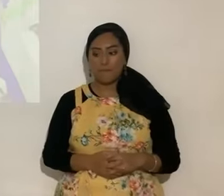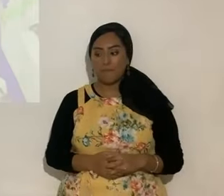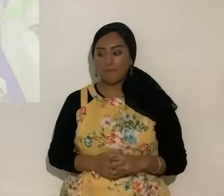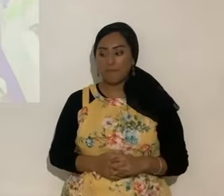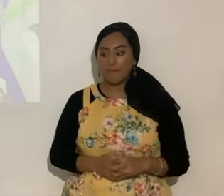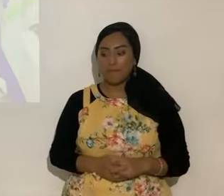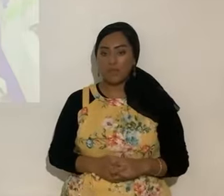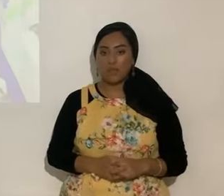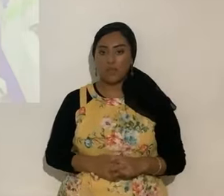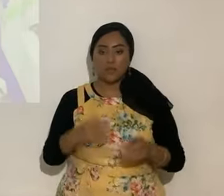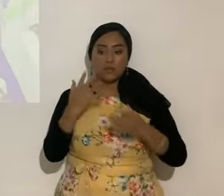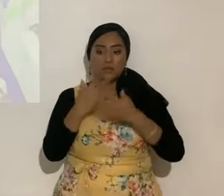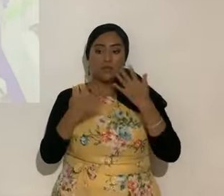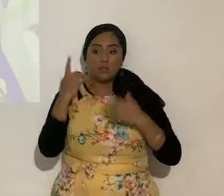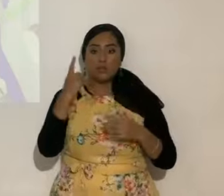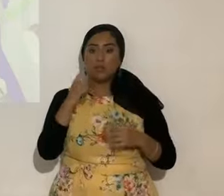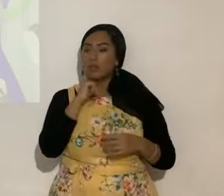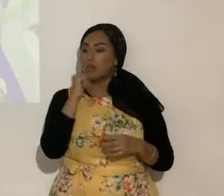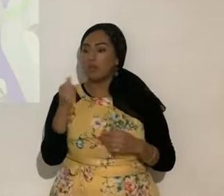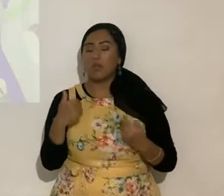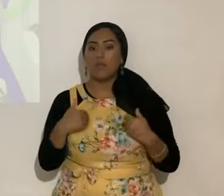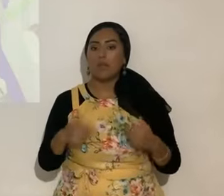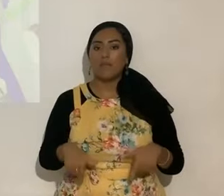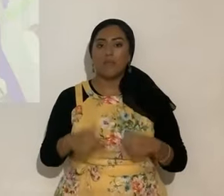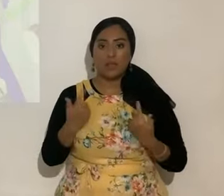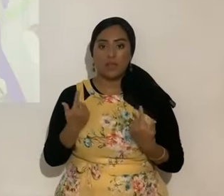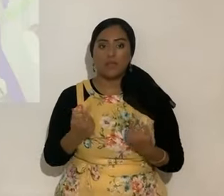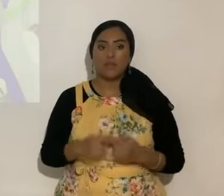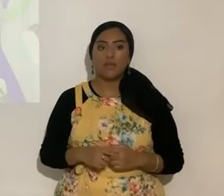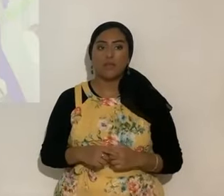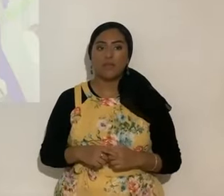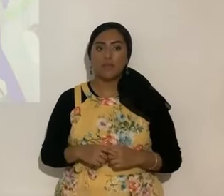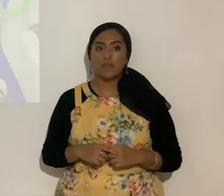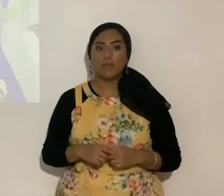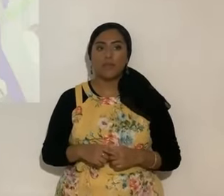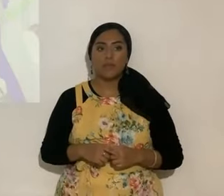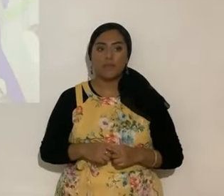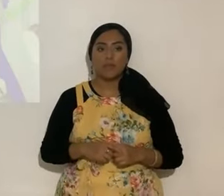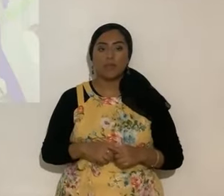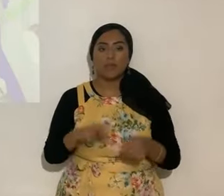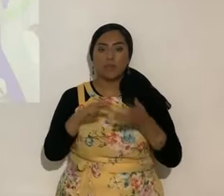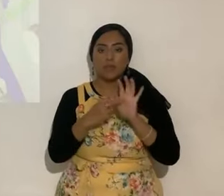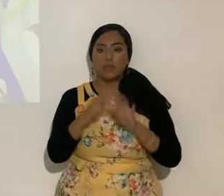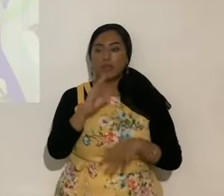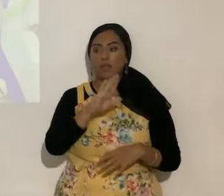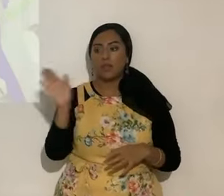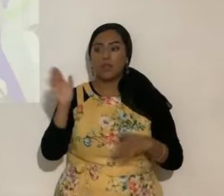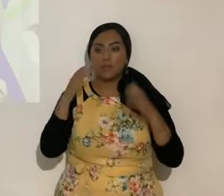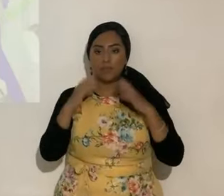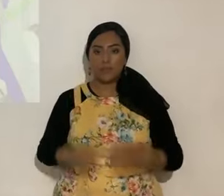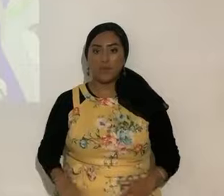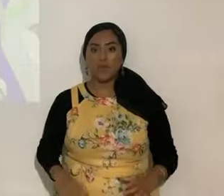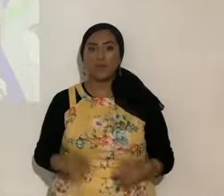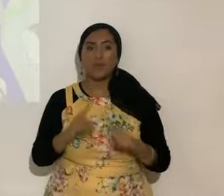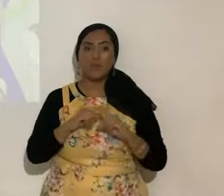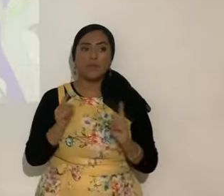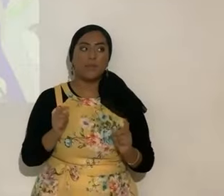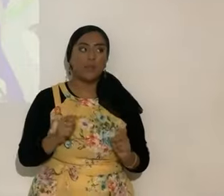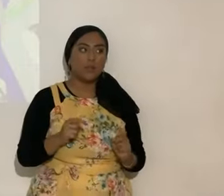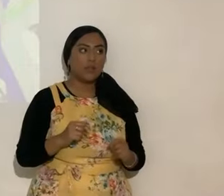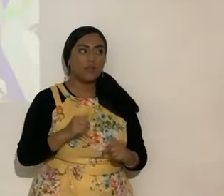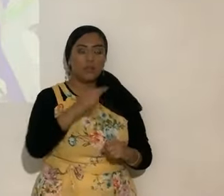alguien no tiene vida, es decir, su cuerpo, pero tampoco